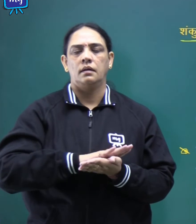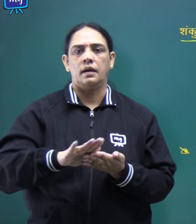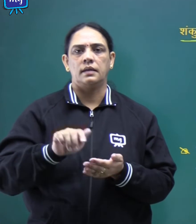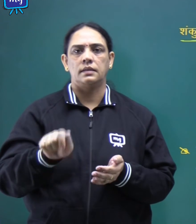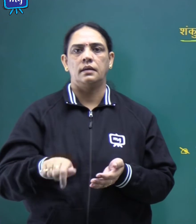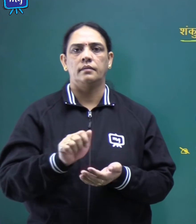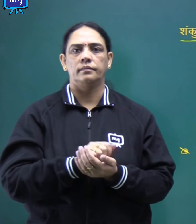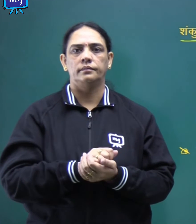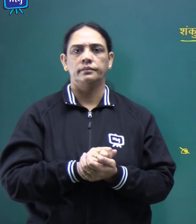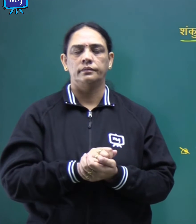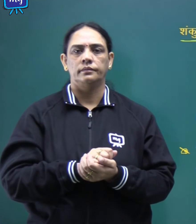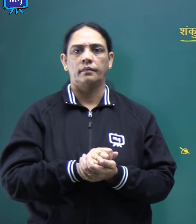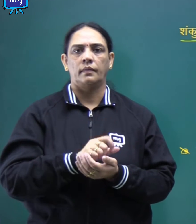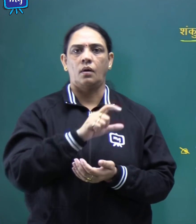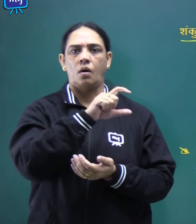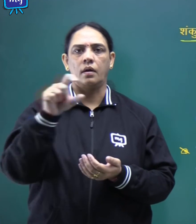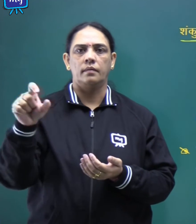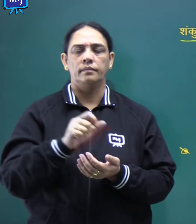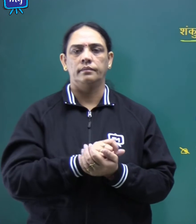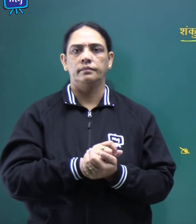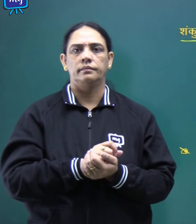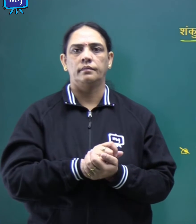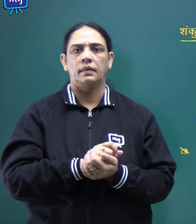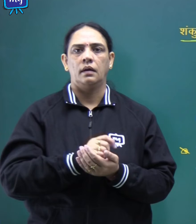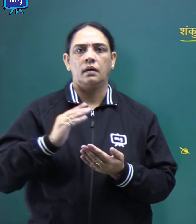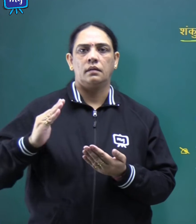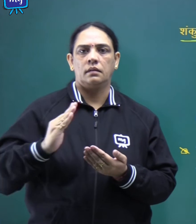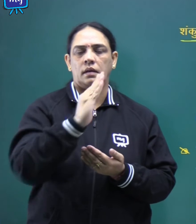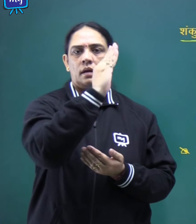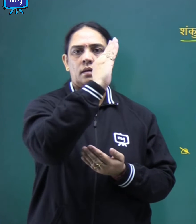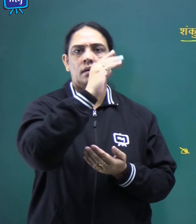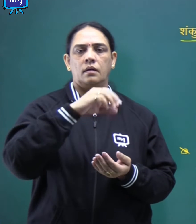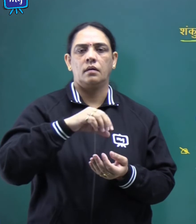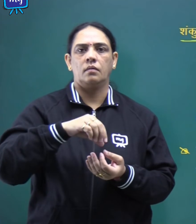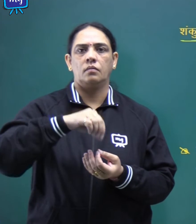h है और तिर्यक ऊंचाई